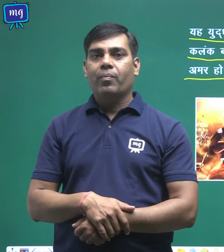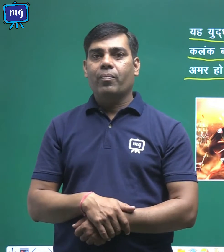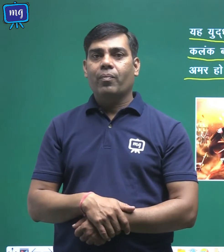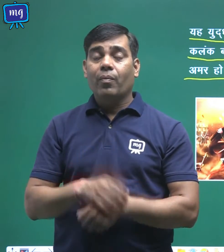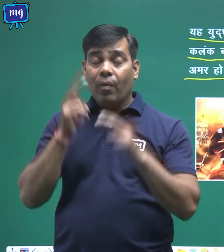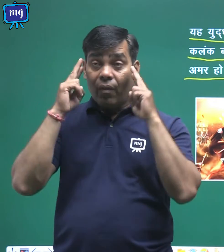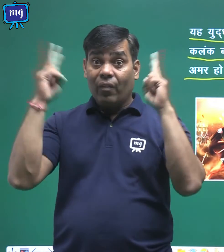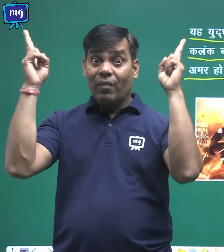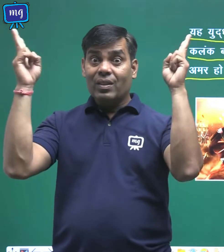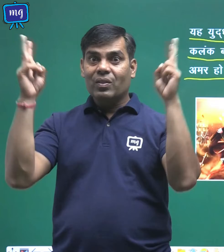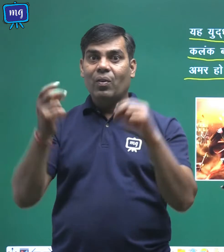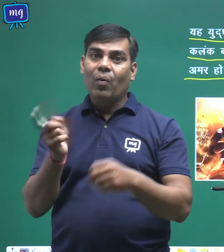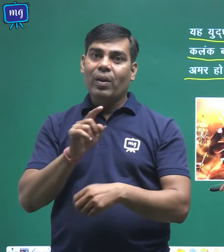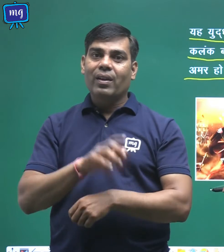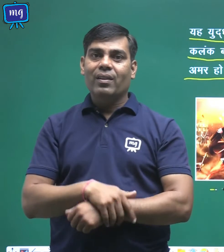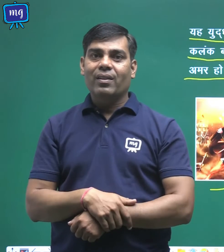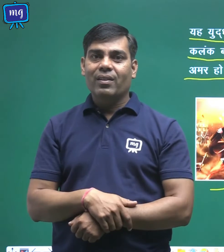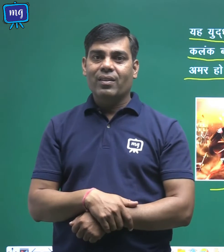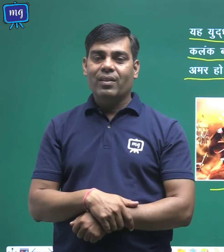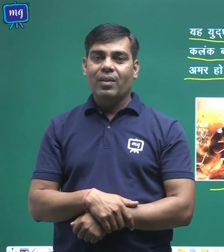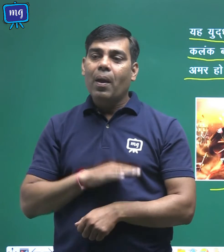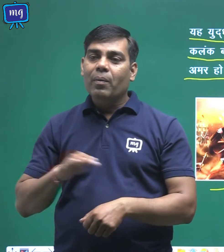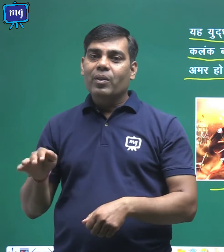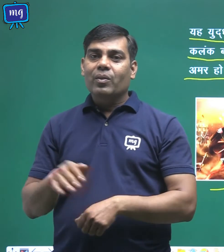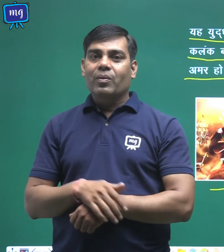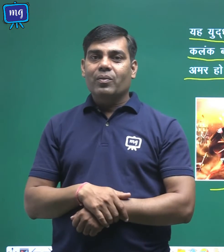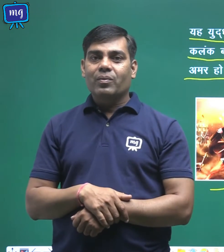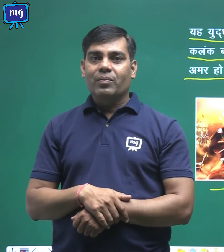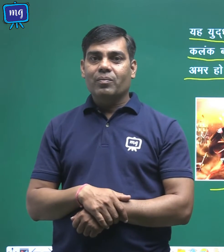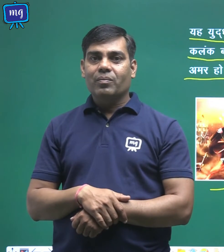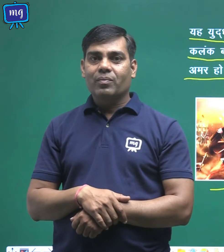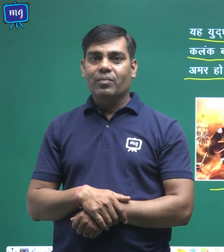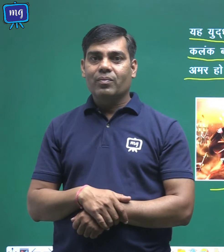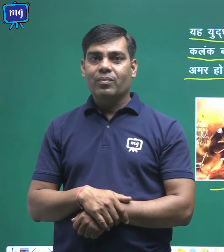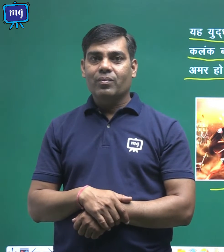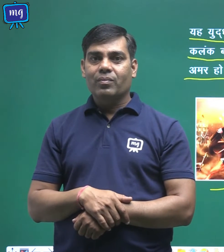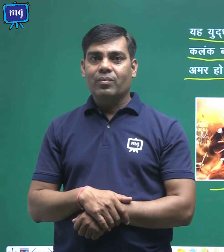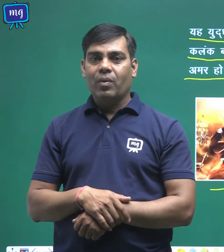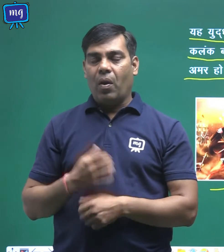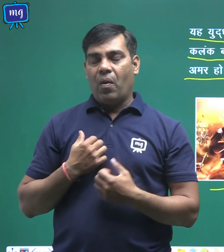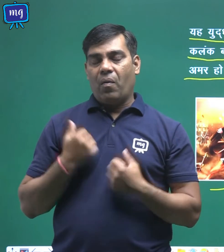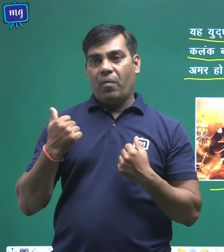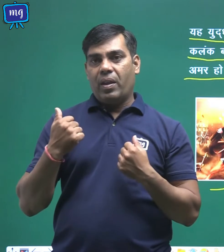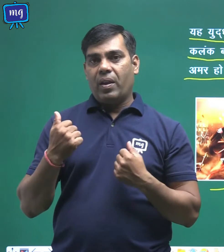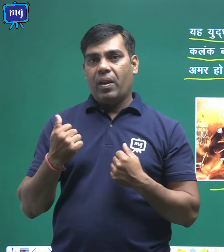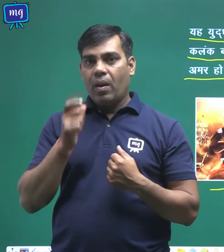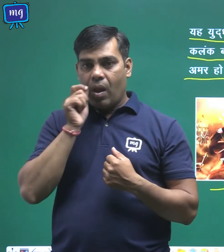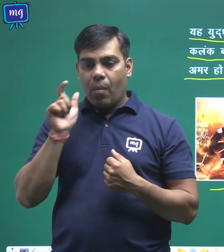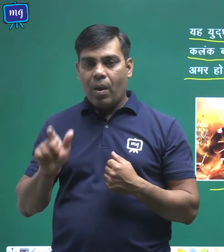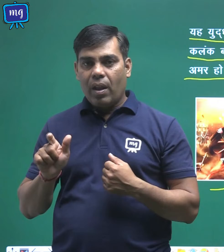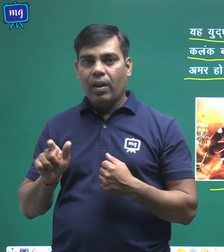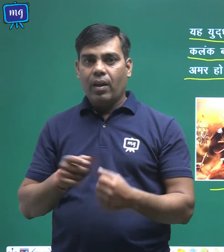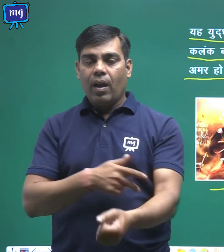अमर हो गया। प्यारे बच्चों, वीर बालक अभिमन्यु